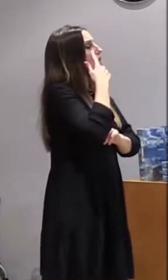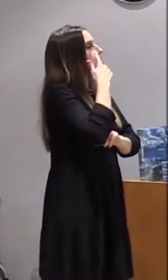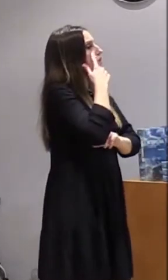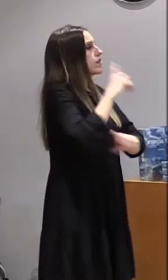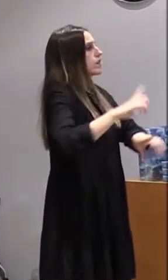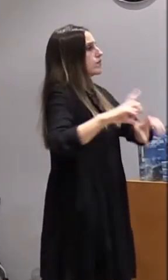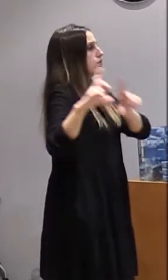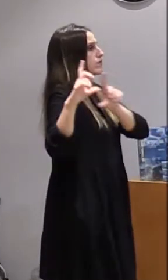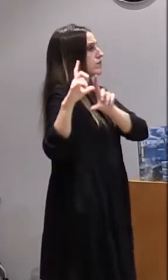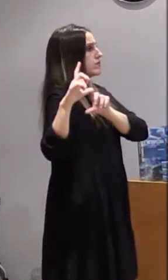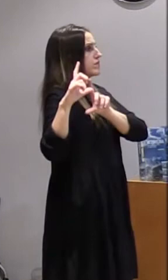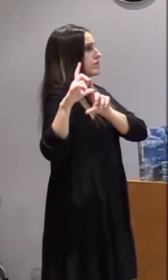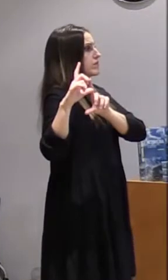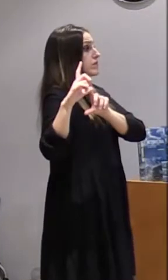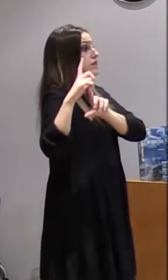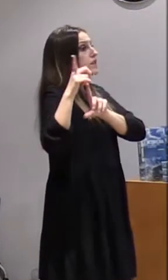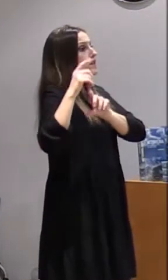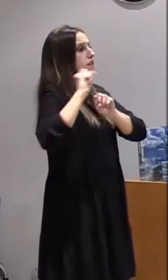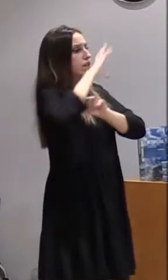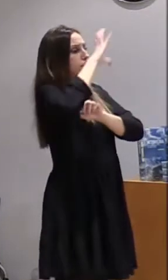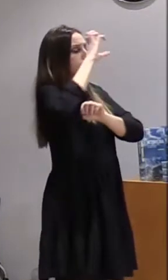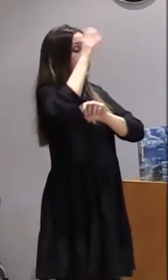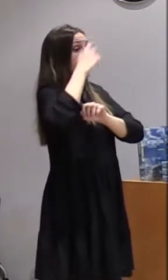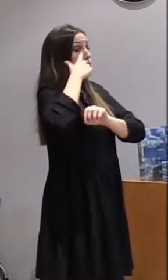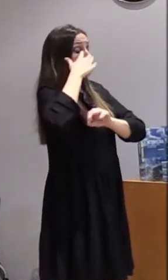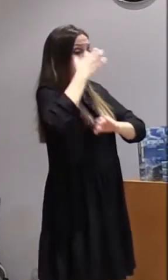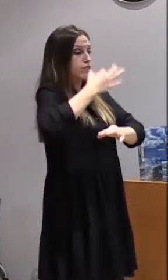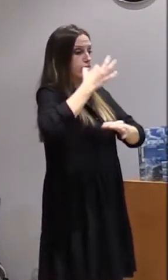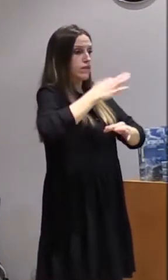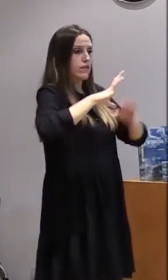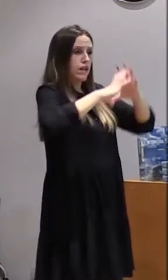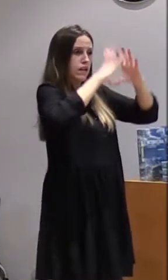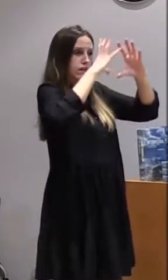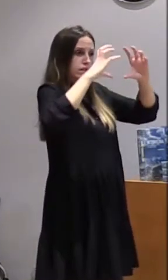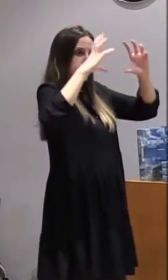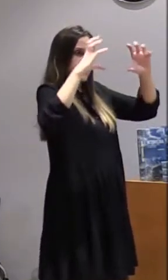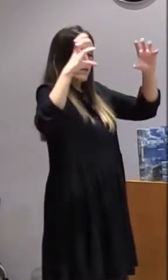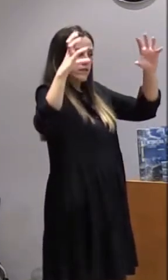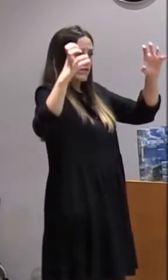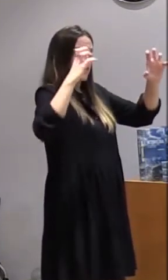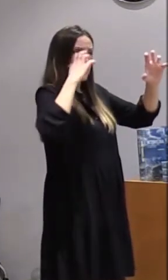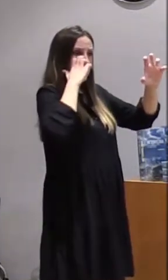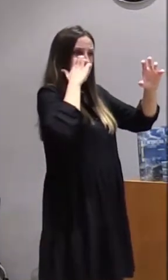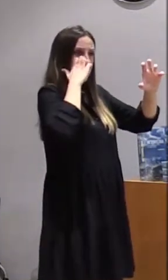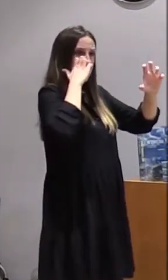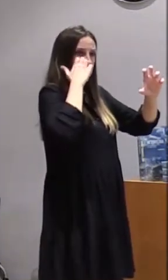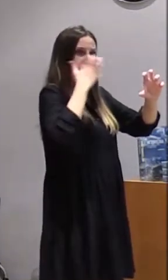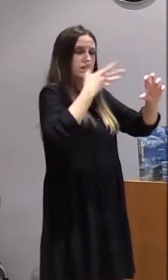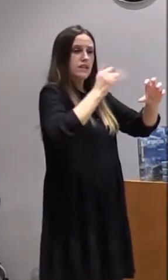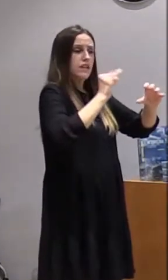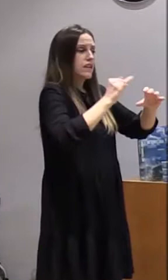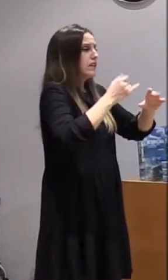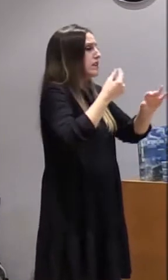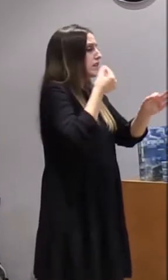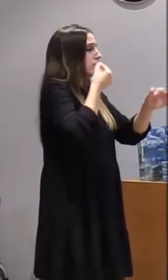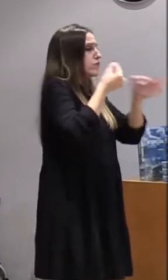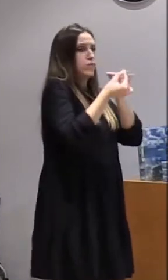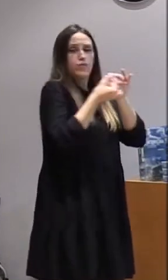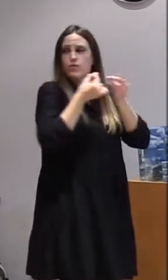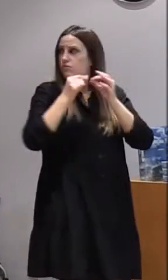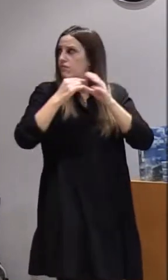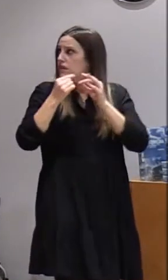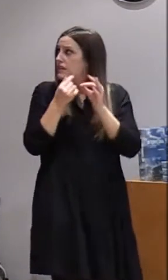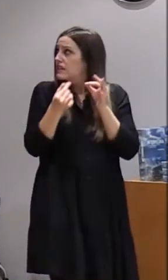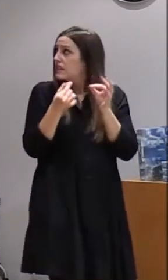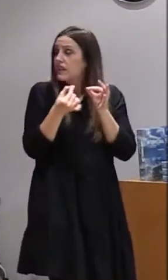el realismo de ese cielo, ¿no? Esas nubes, esos cúmulos, tienen multitud de matices. Fijaros